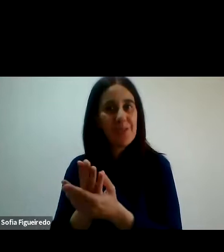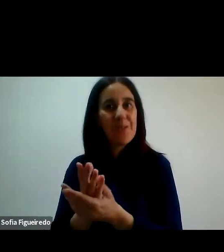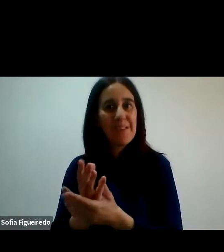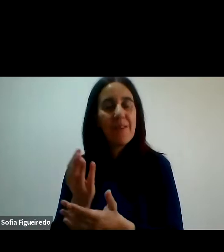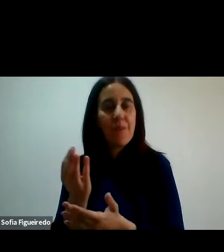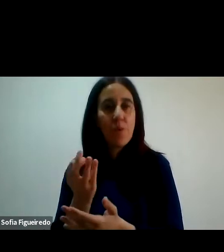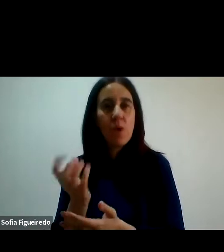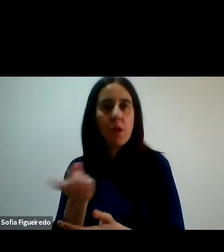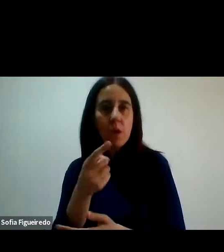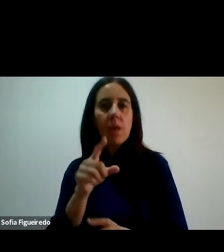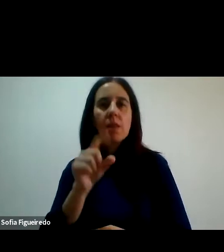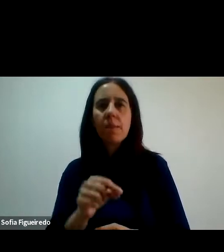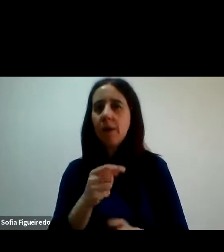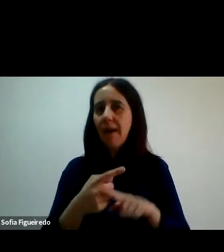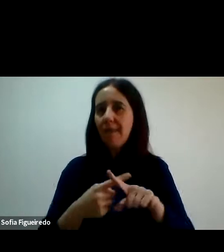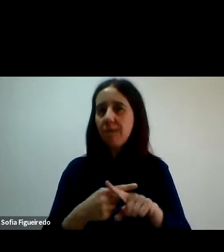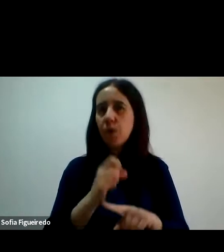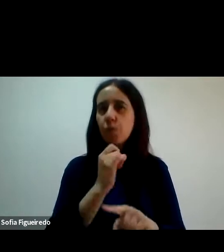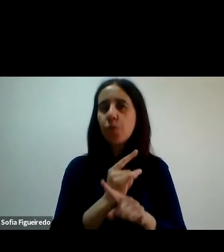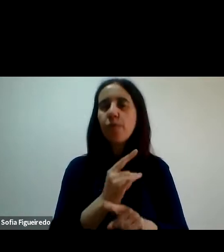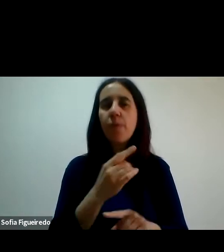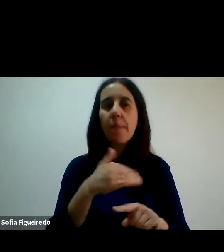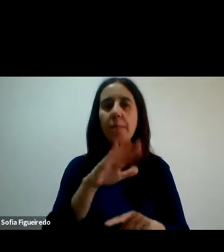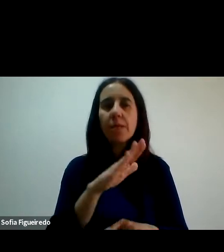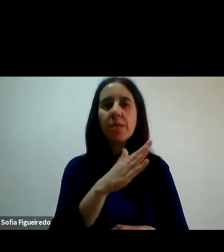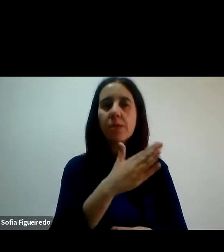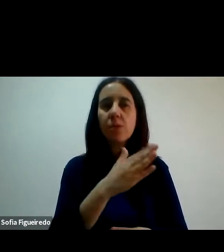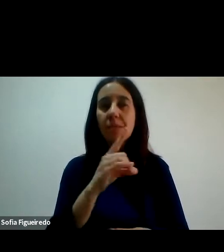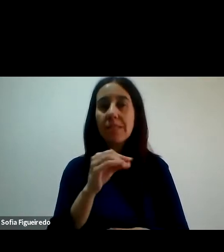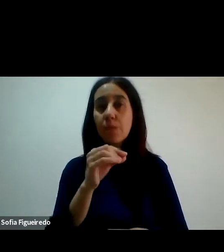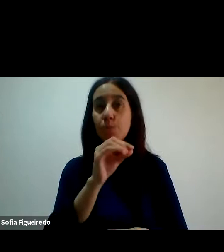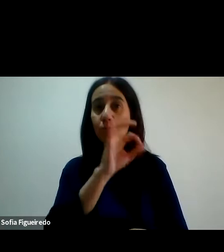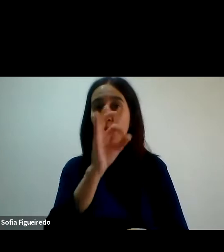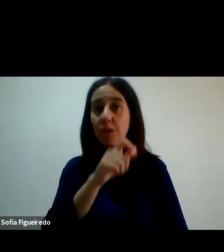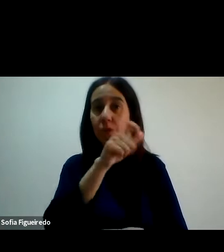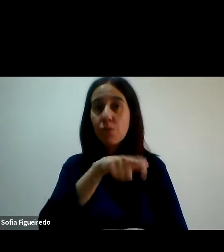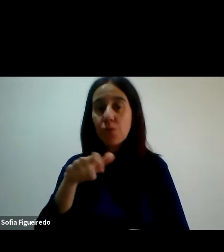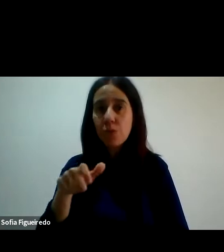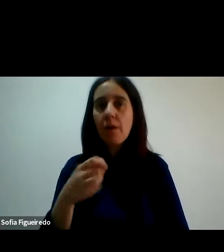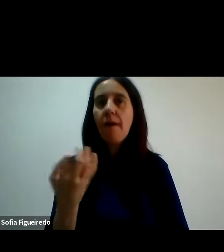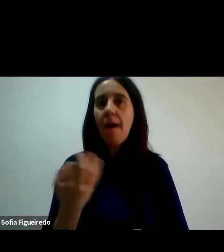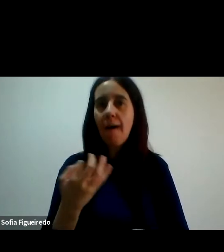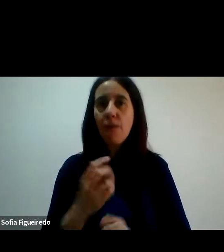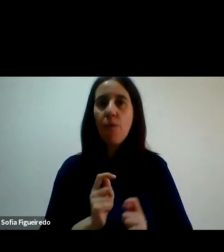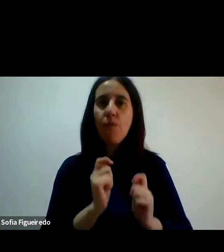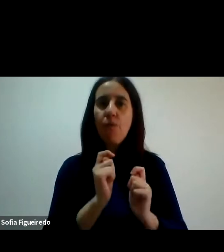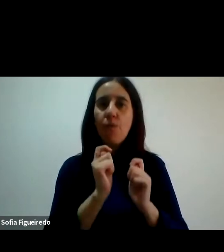foi, tivemos mais 160% de pessoas a quem foi efetivamente